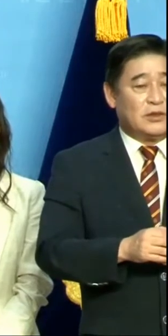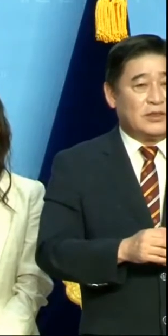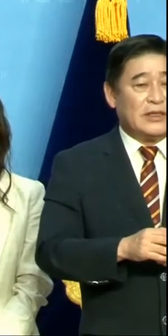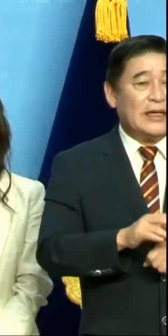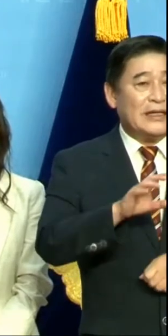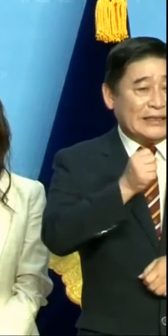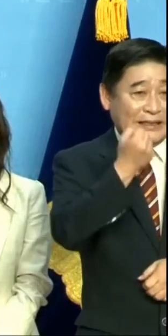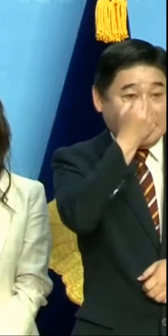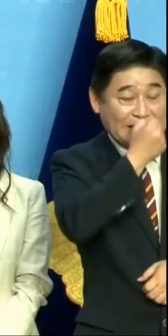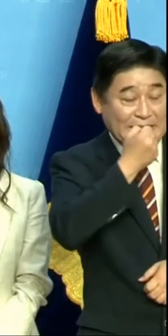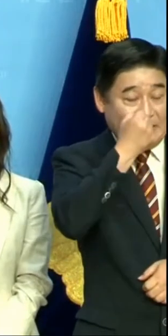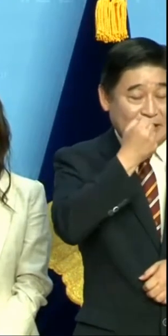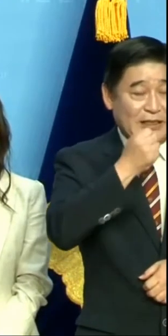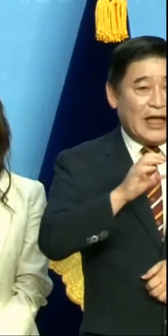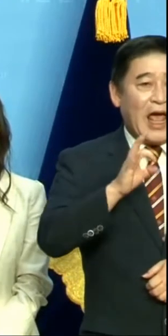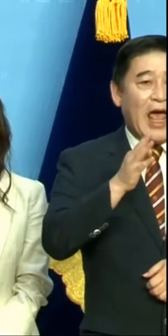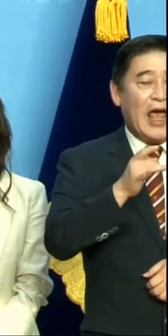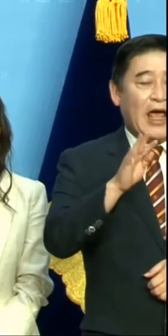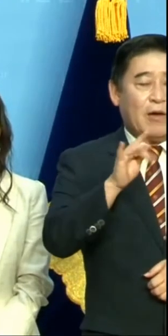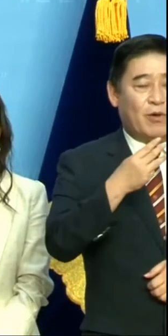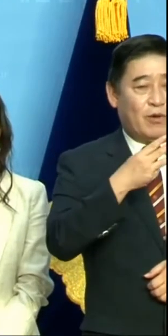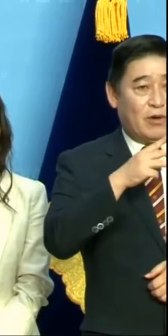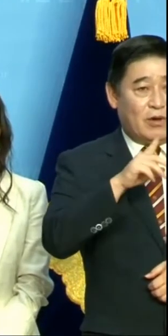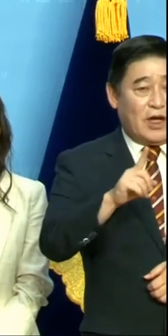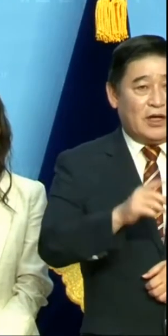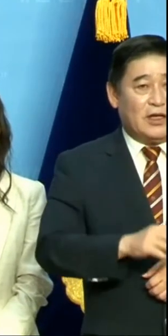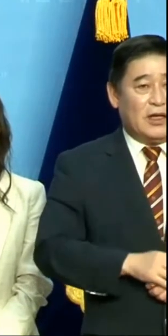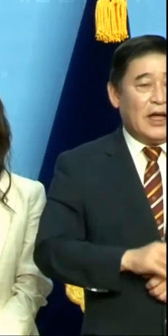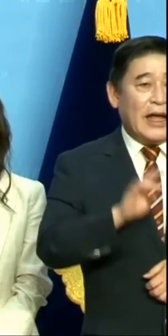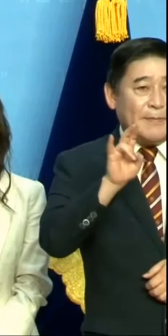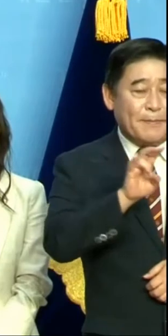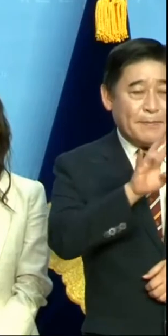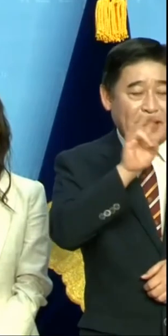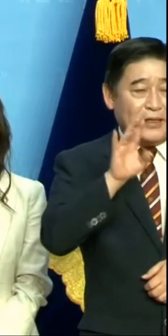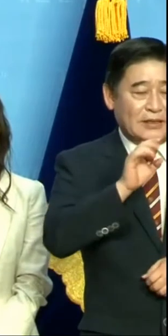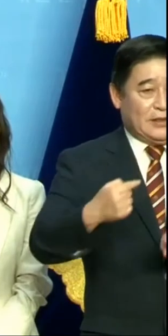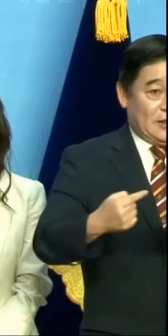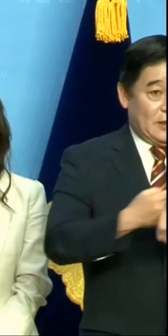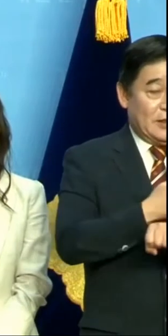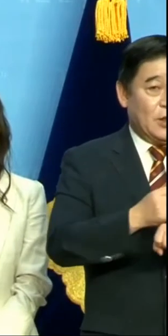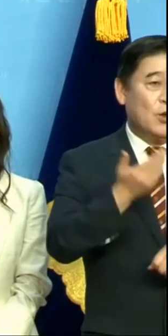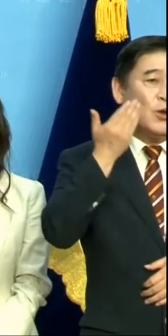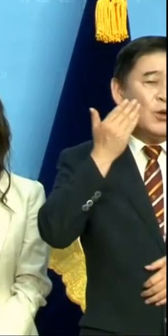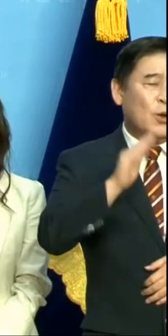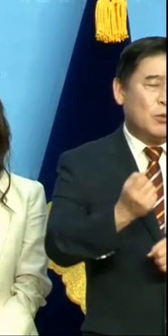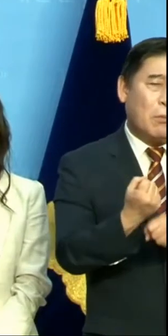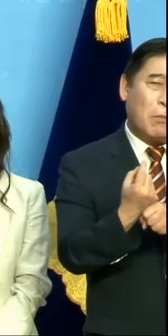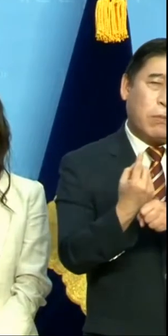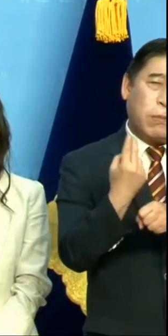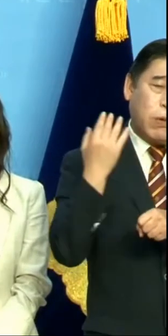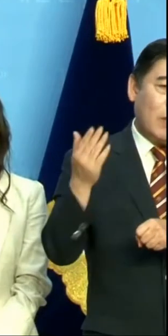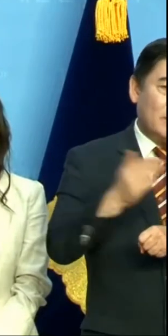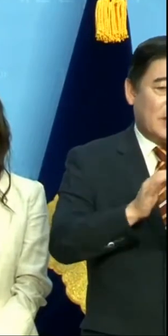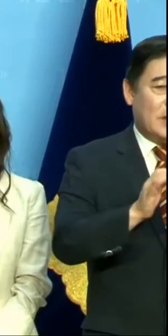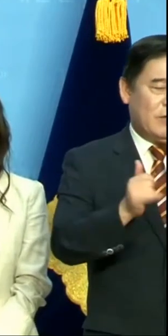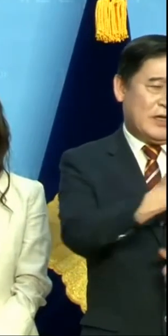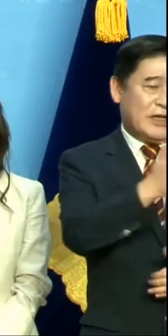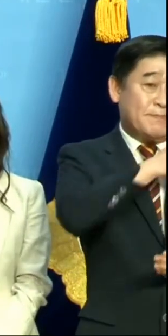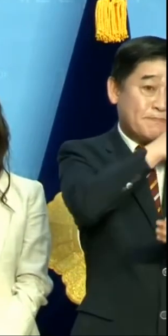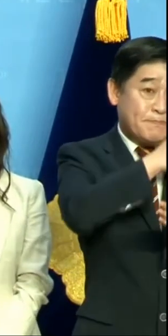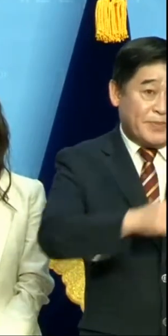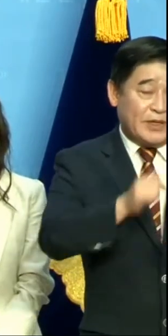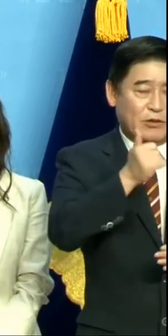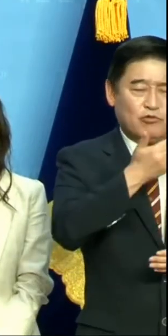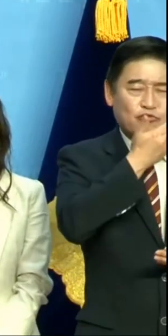증후군 에볼라 출혈열 중동 호흡기 증후군 등 최근 몇 년 동안 인류에게 큰 피해를